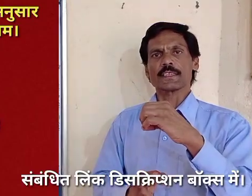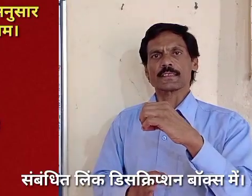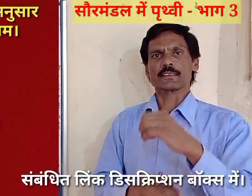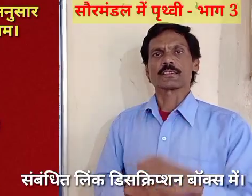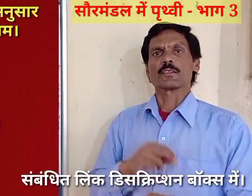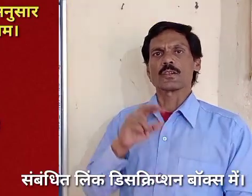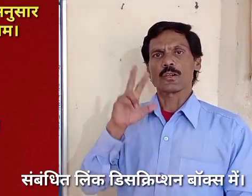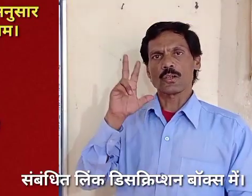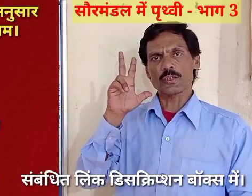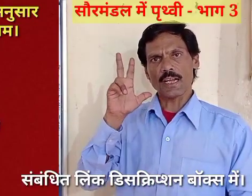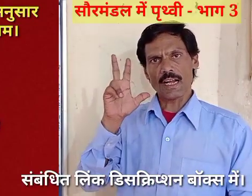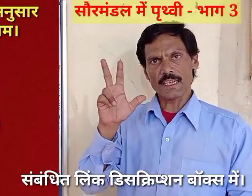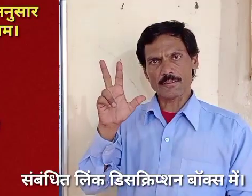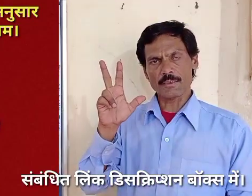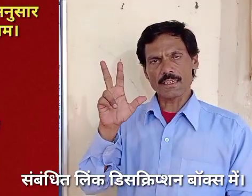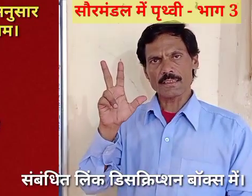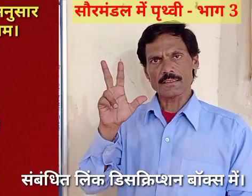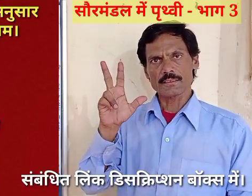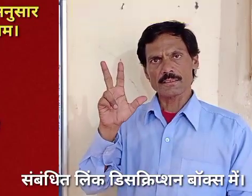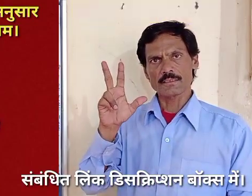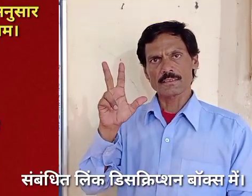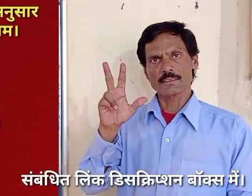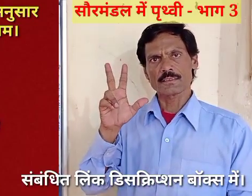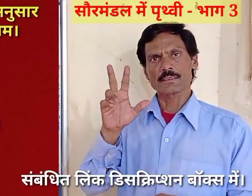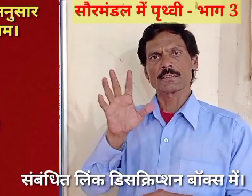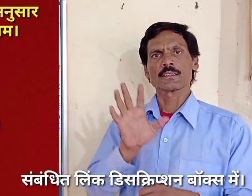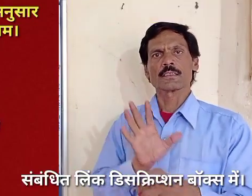यूरेनस और आठवां